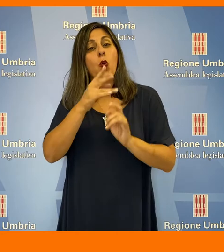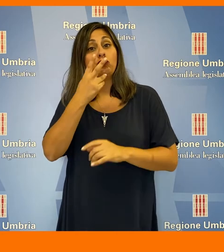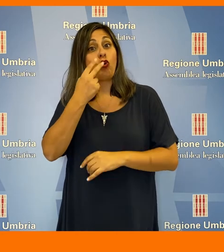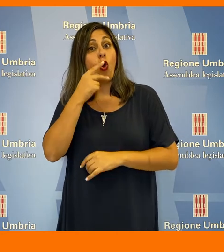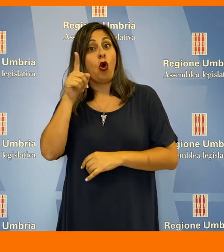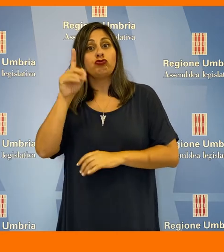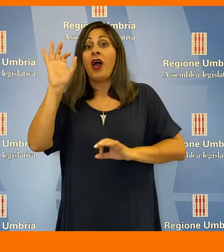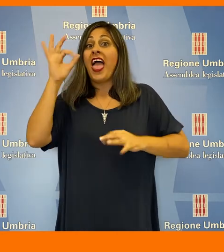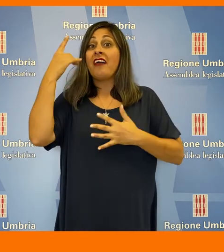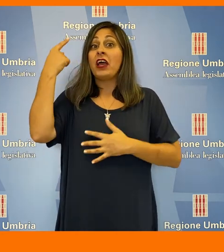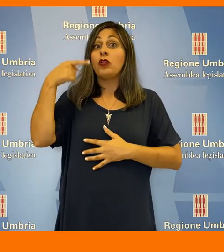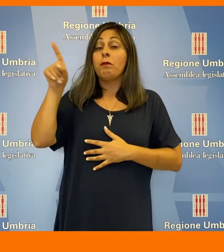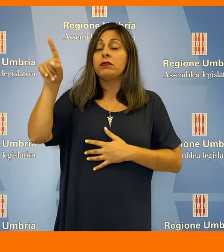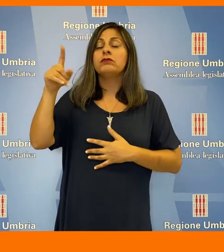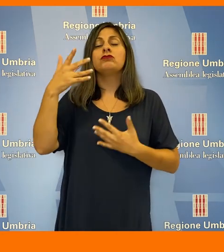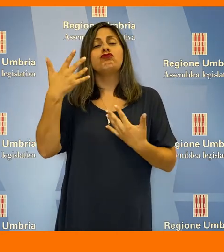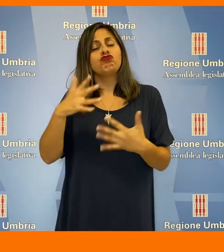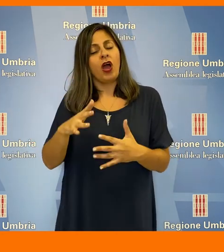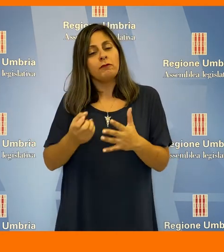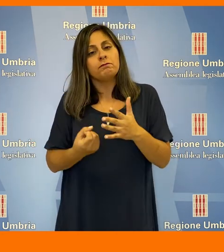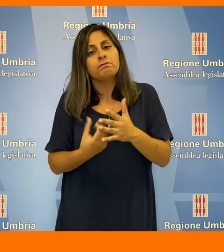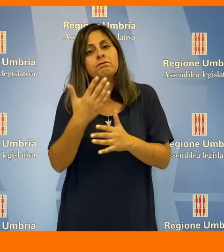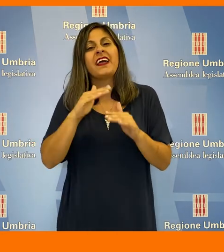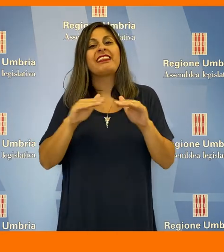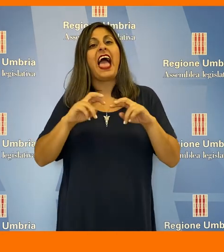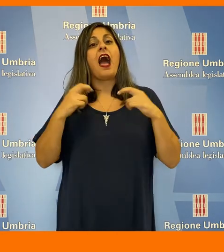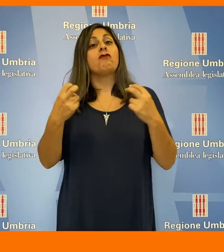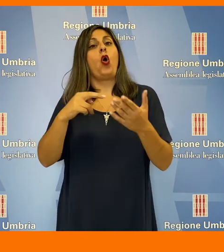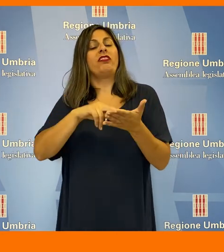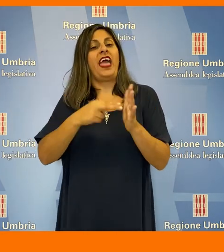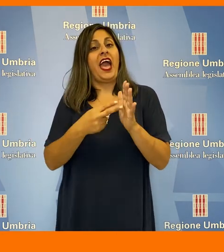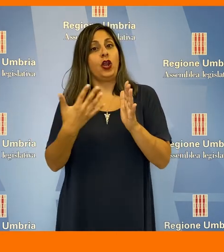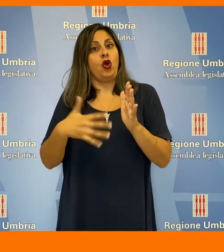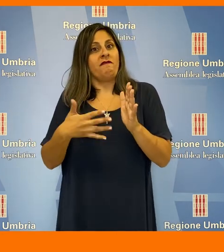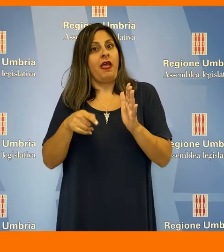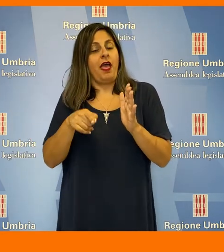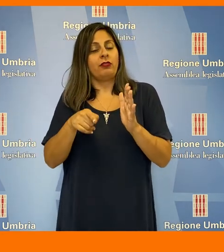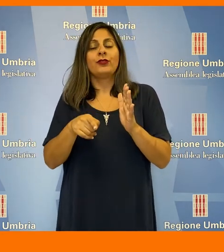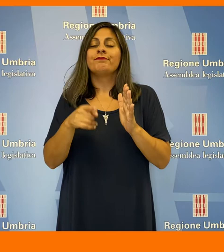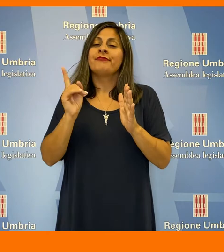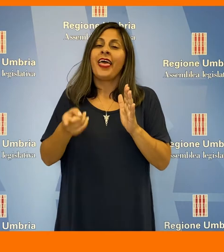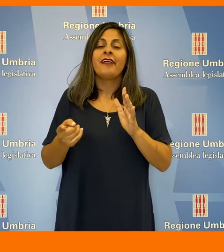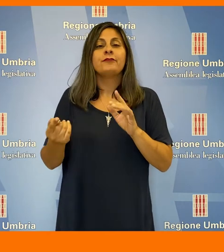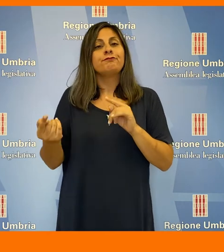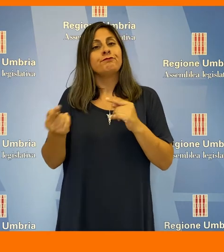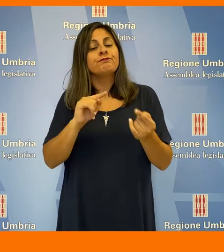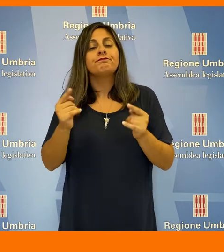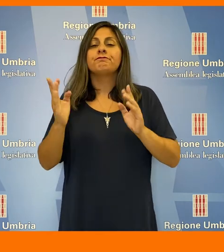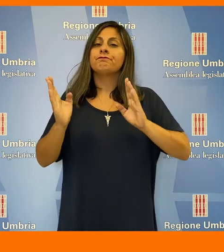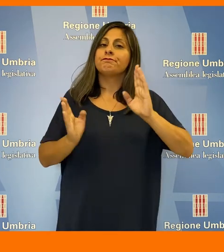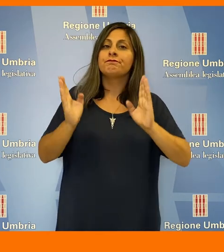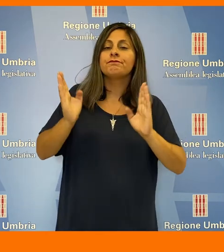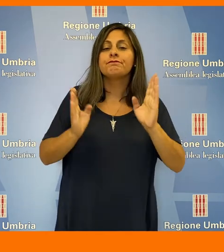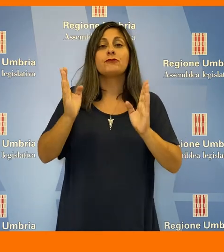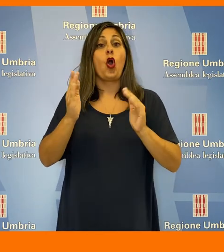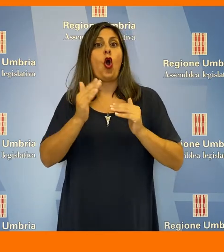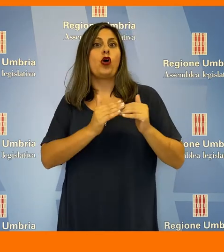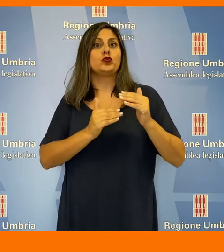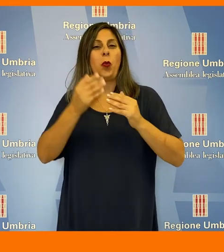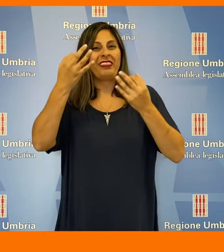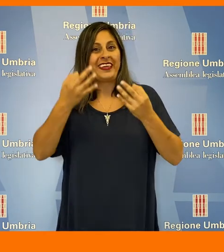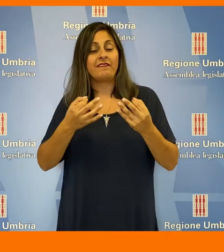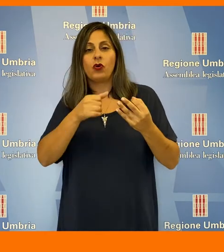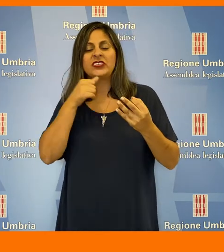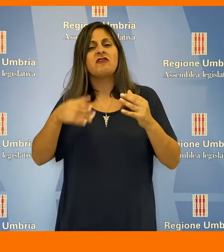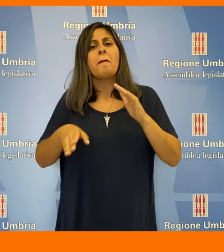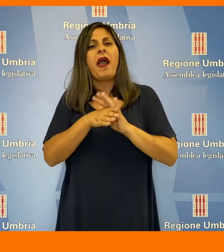Castelluccio di Norcia, un evento per il quale fa sapere di avere dato vita a un tavolo tecnico dove aprire un sano confronto aperto e